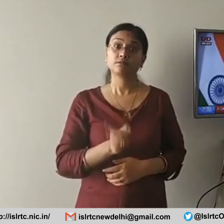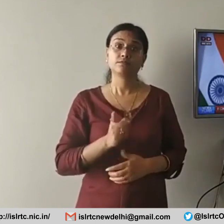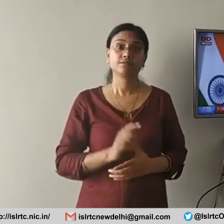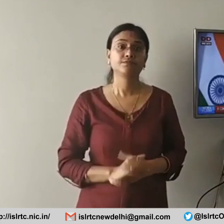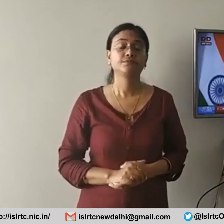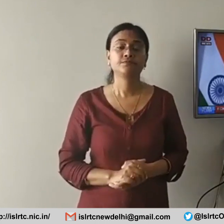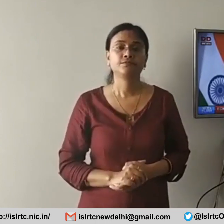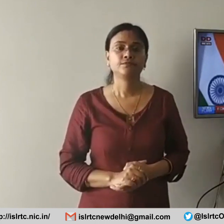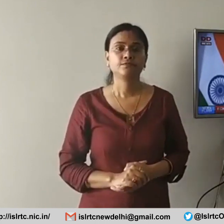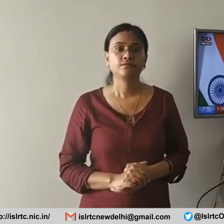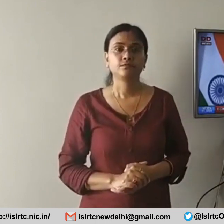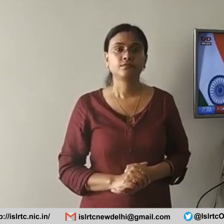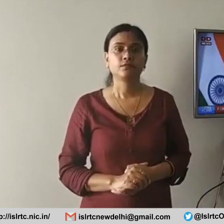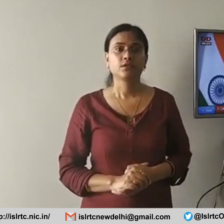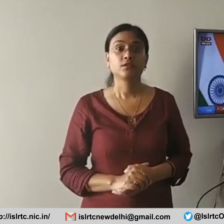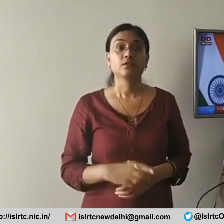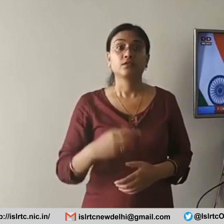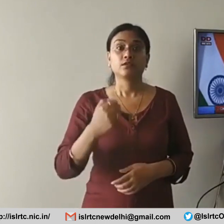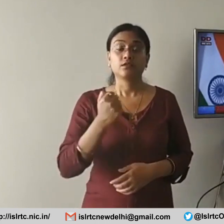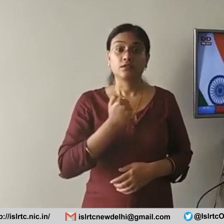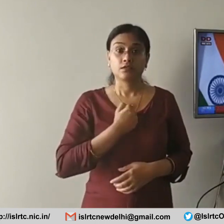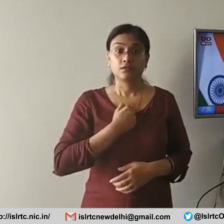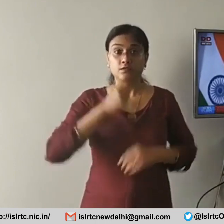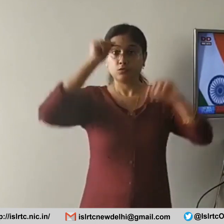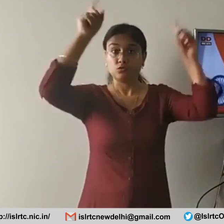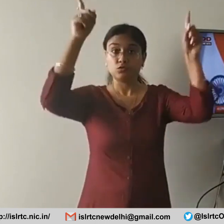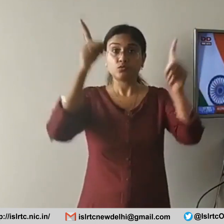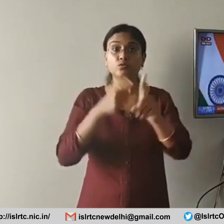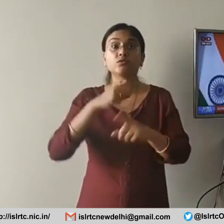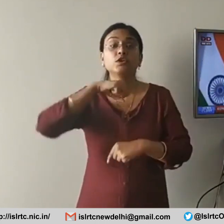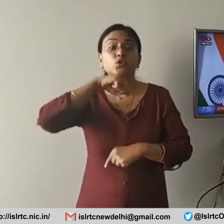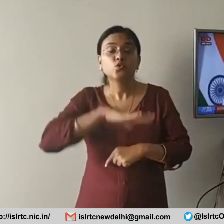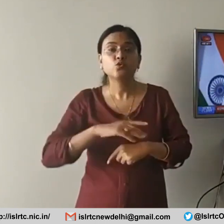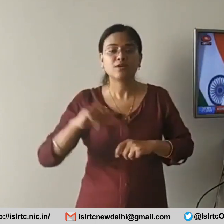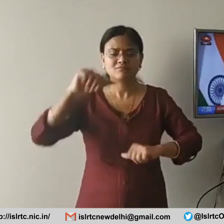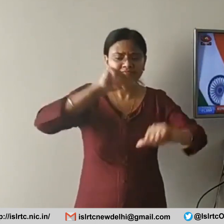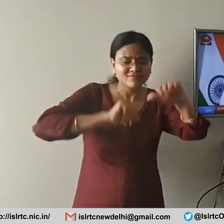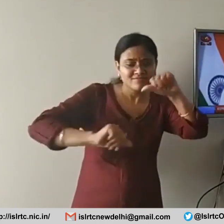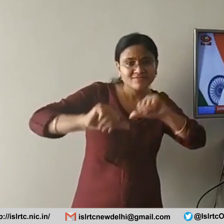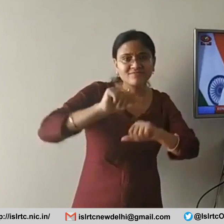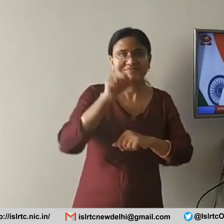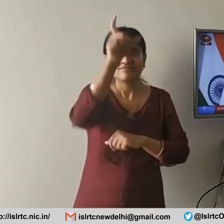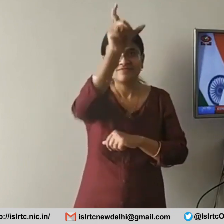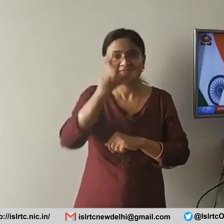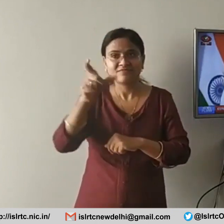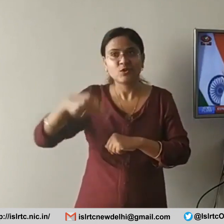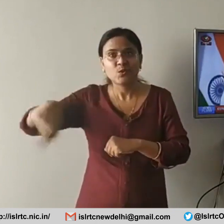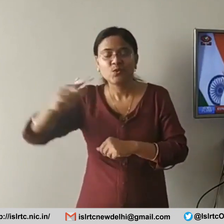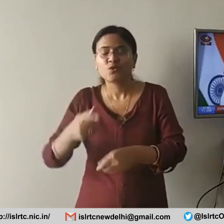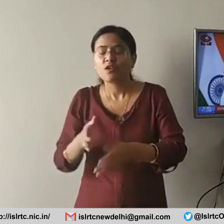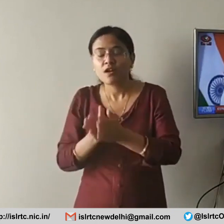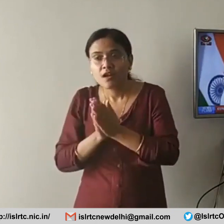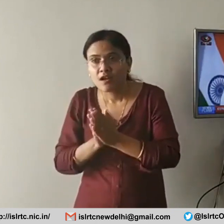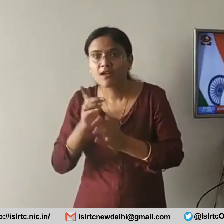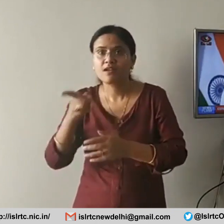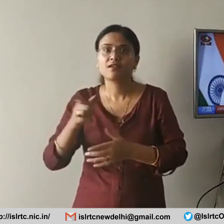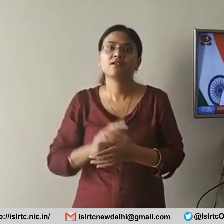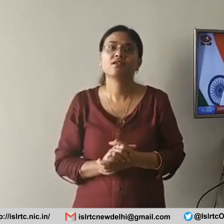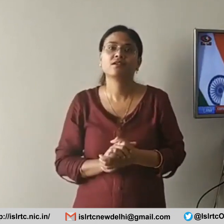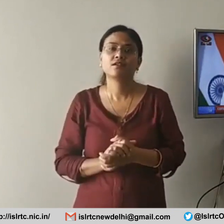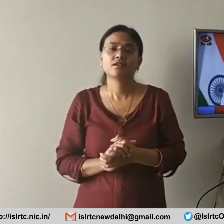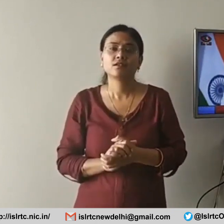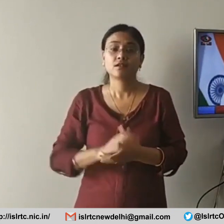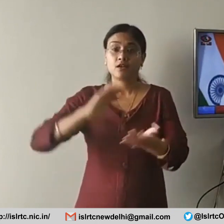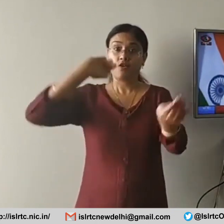लेकिन मेरा भारत के युवा वैज्ञानिकों से विशेष आग्रह है